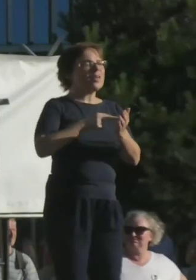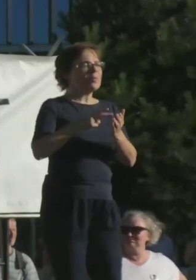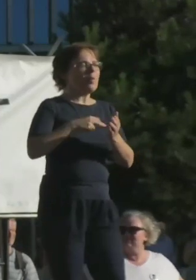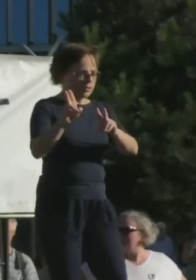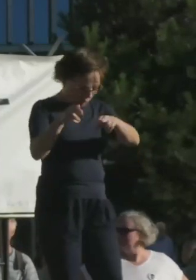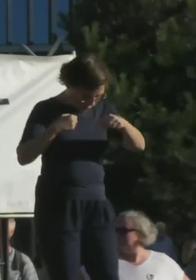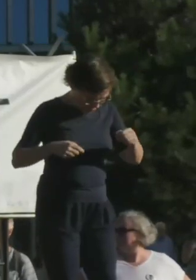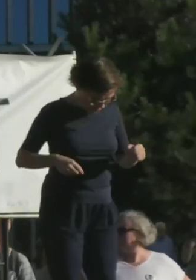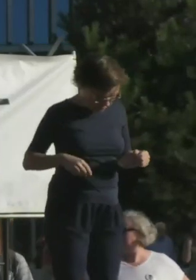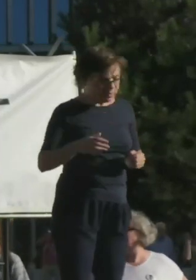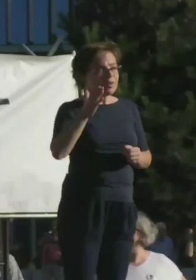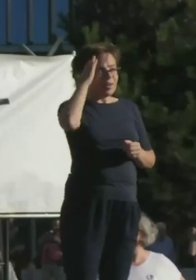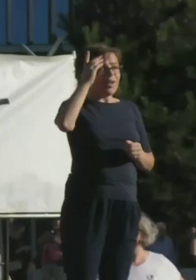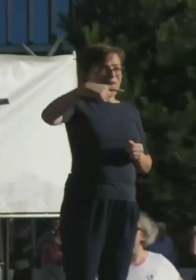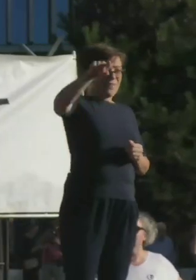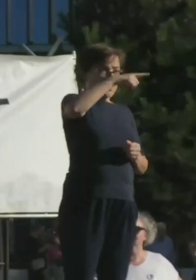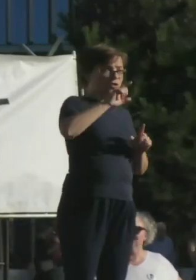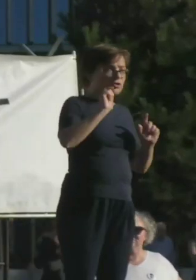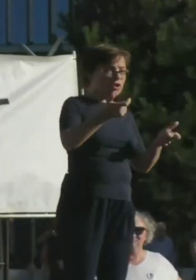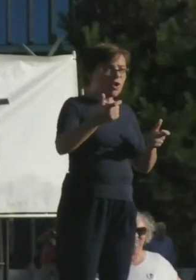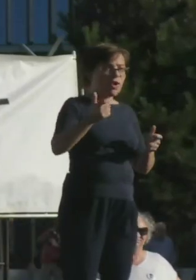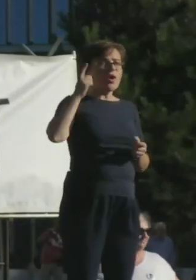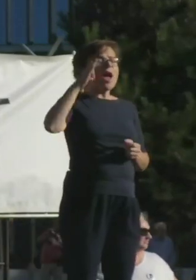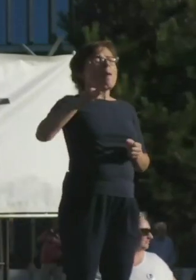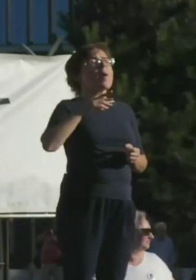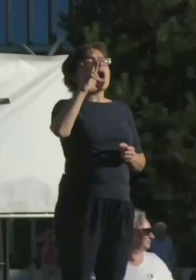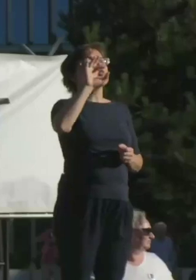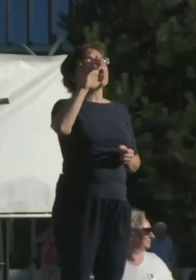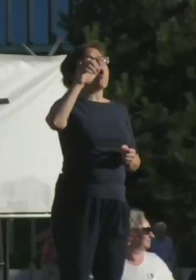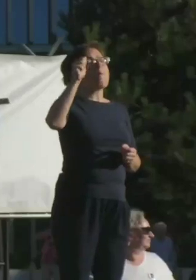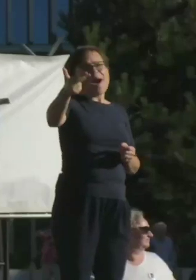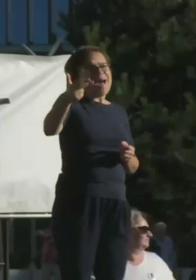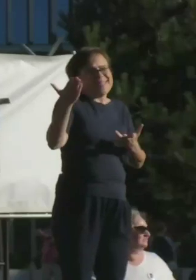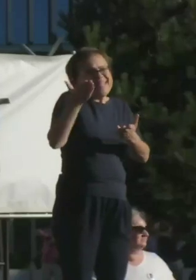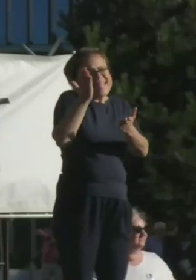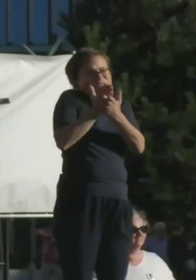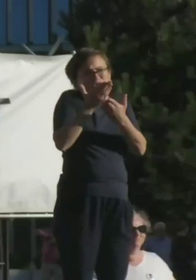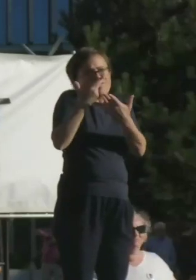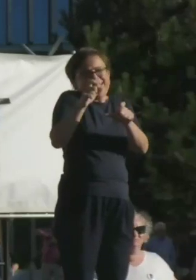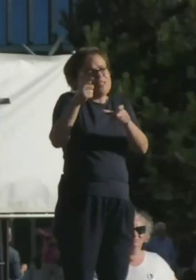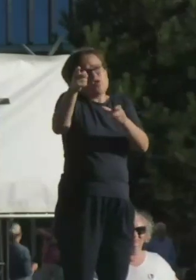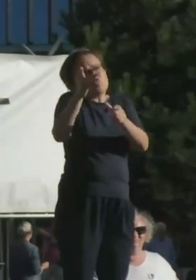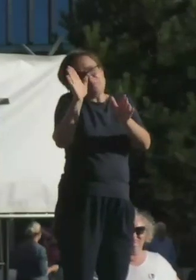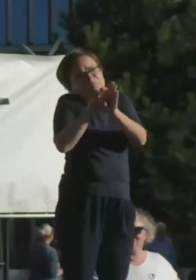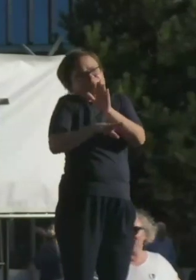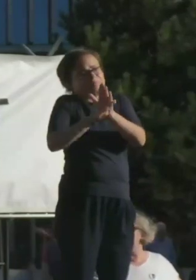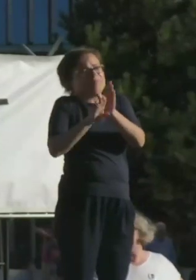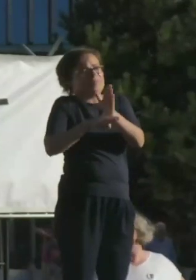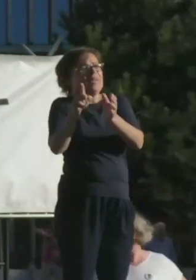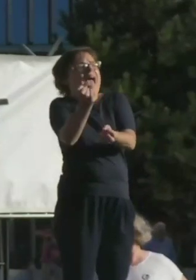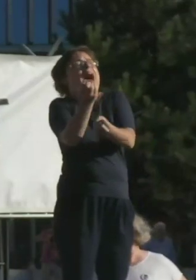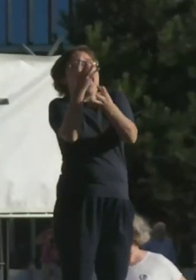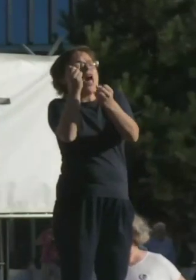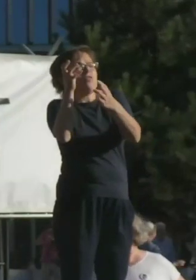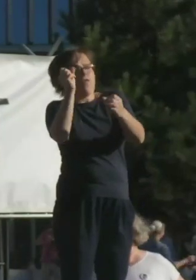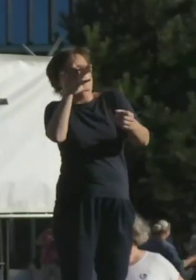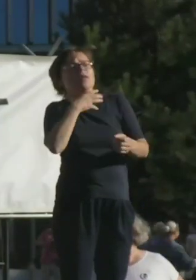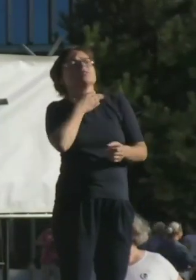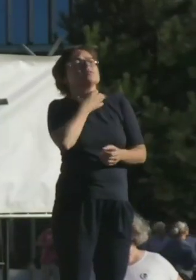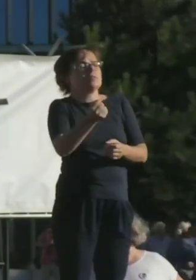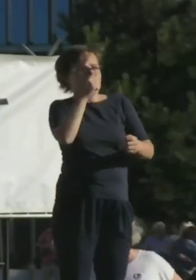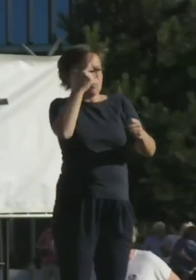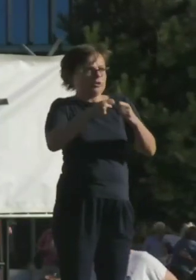Wiecie co? Dzban Roman to taki nikt więcej, tylko mściwy mecenasik z parciem na szkło i na